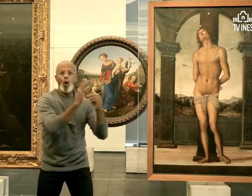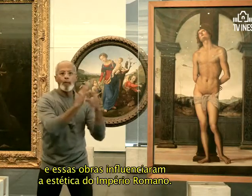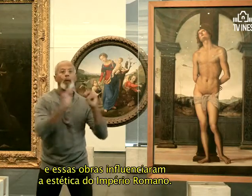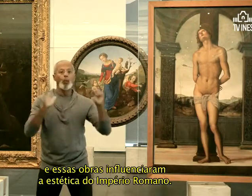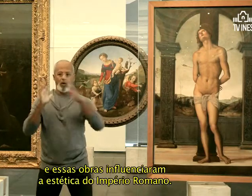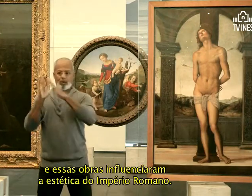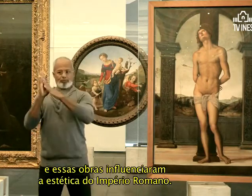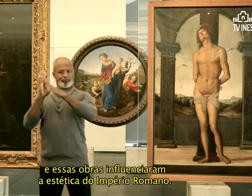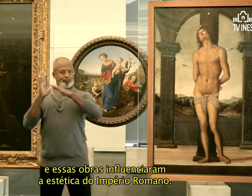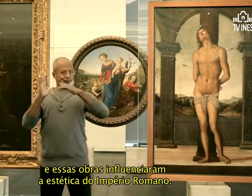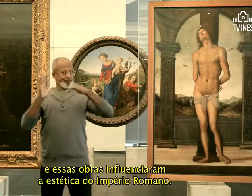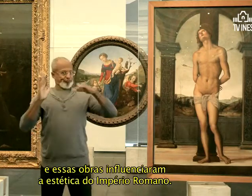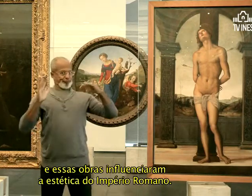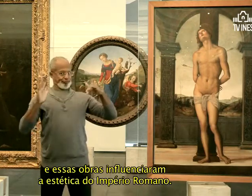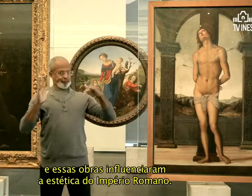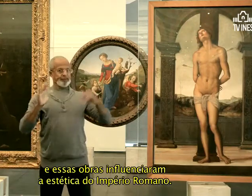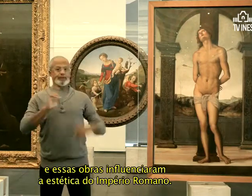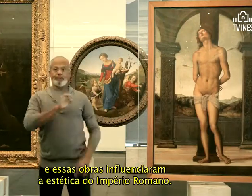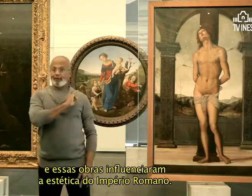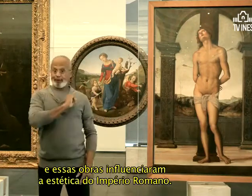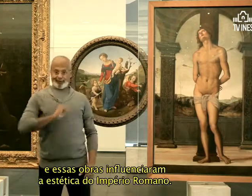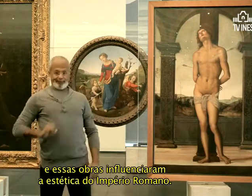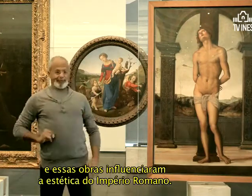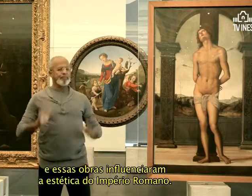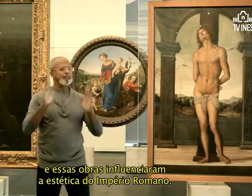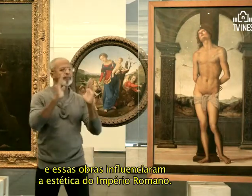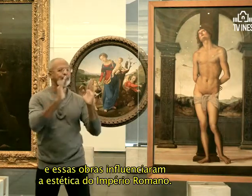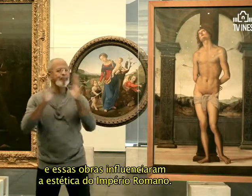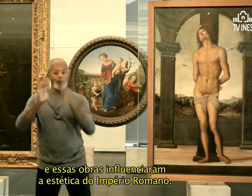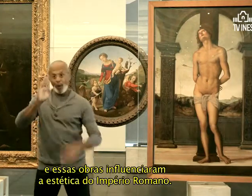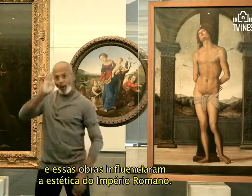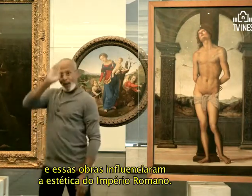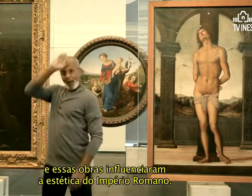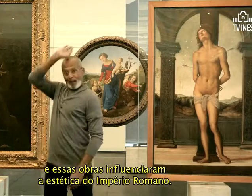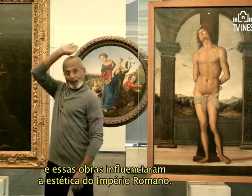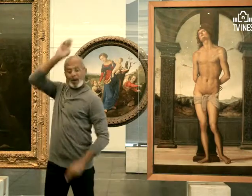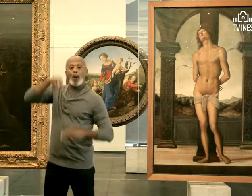E essas obras influenciaram a estética do Império Romano.